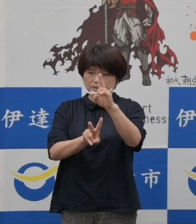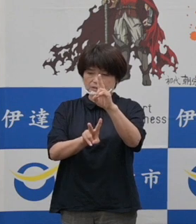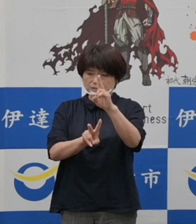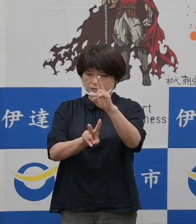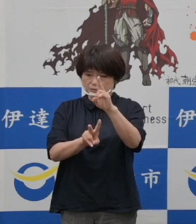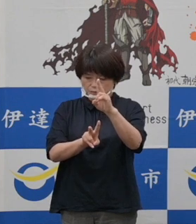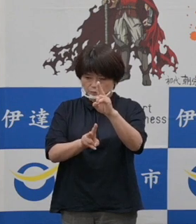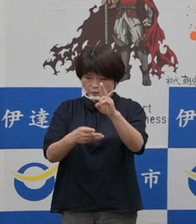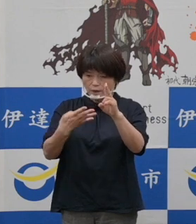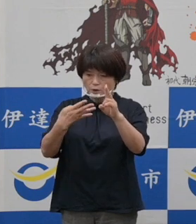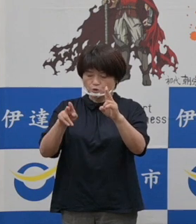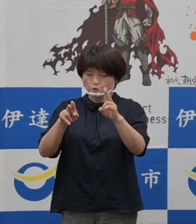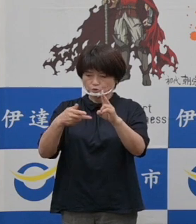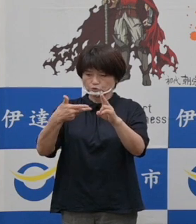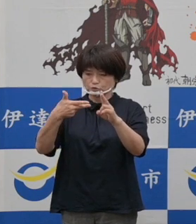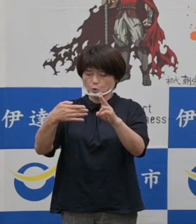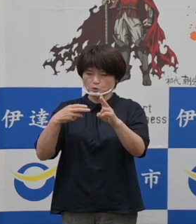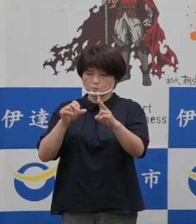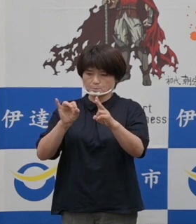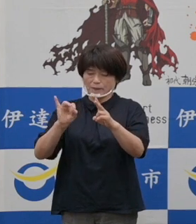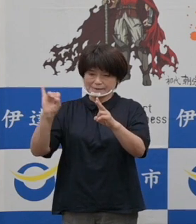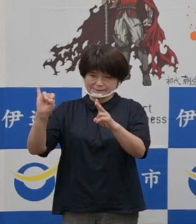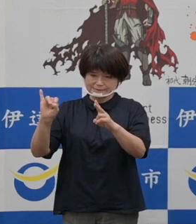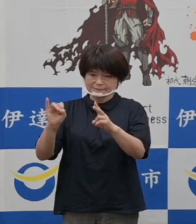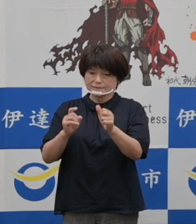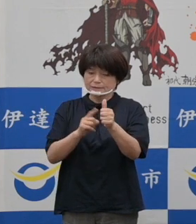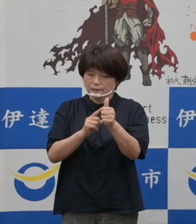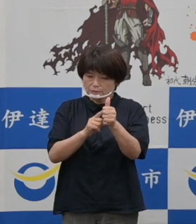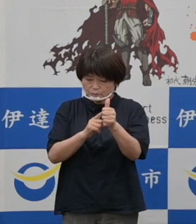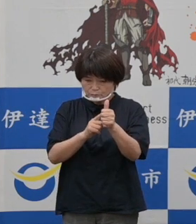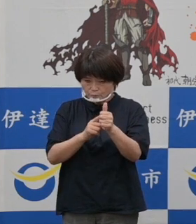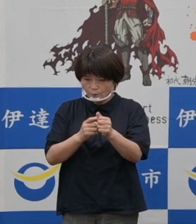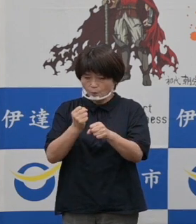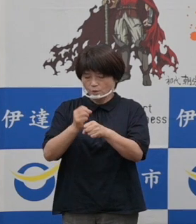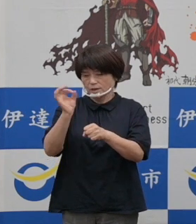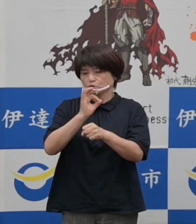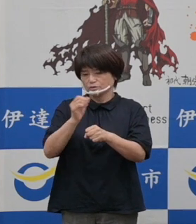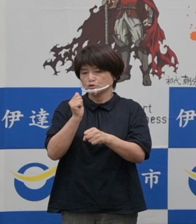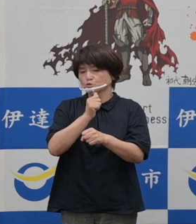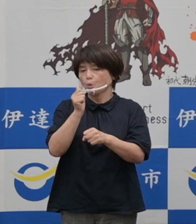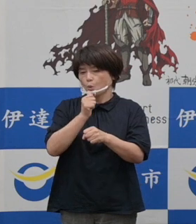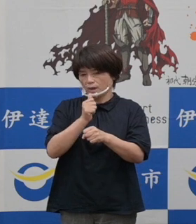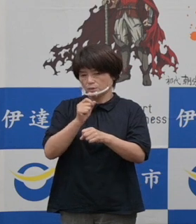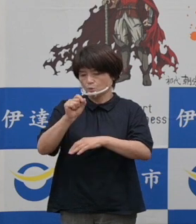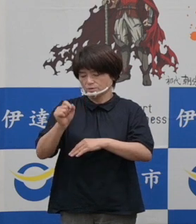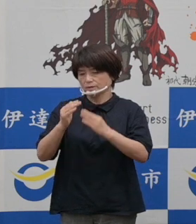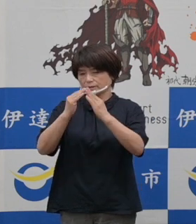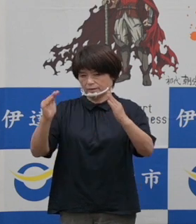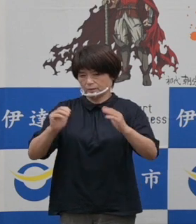要証明誌による作品紹介とサイン会を行います。